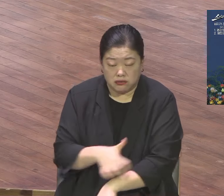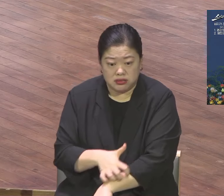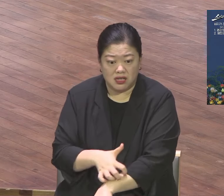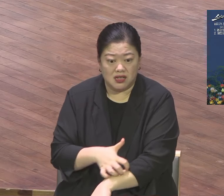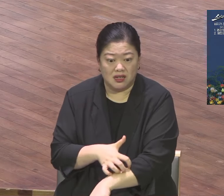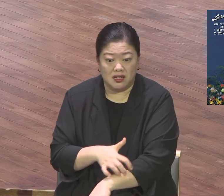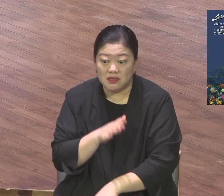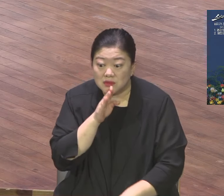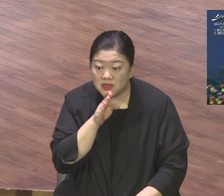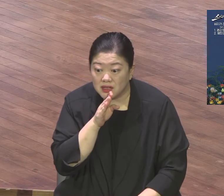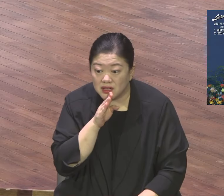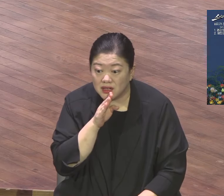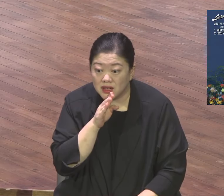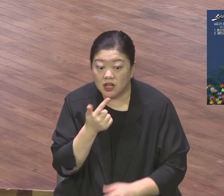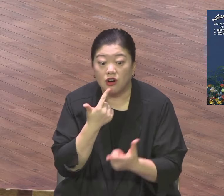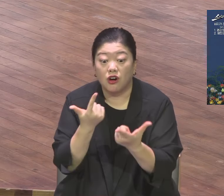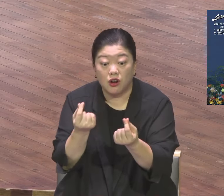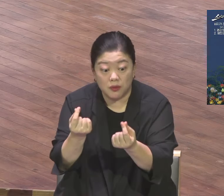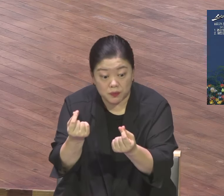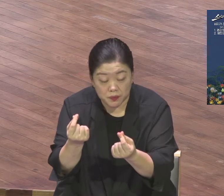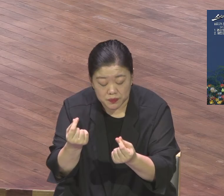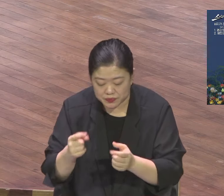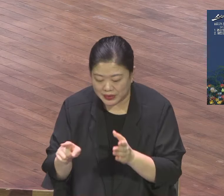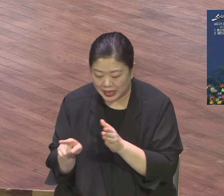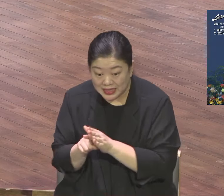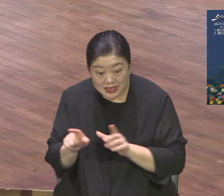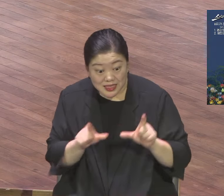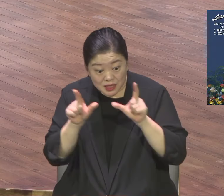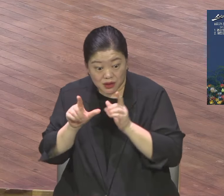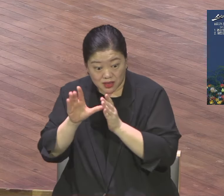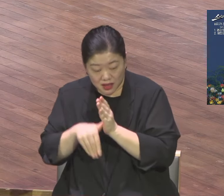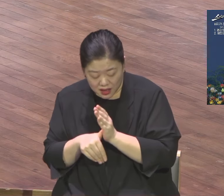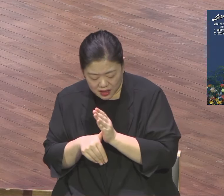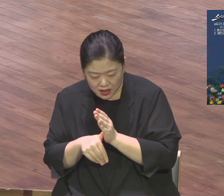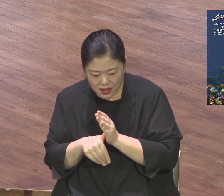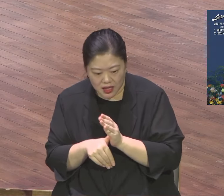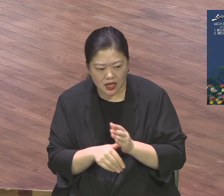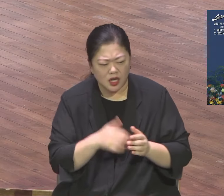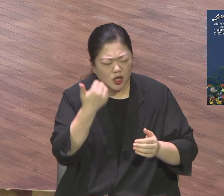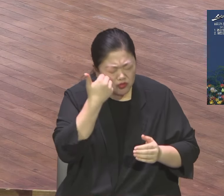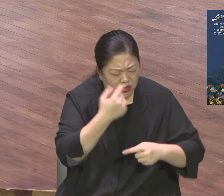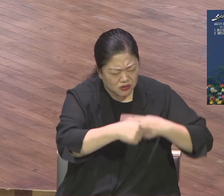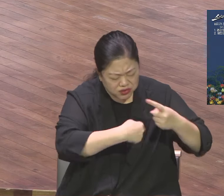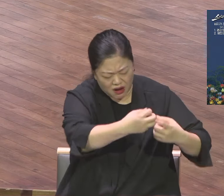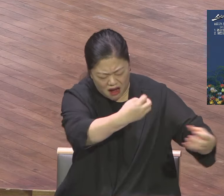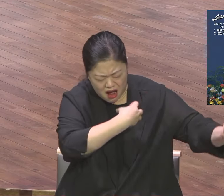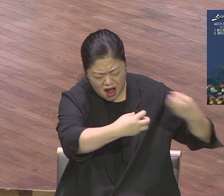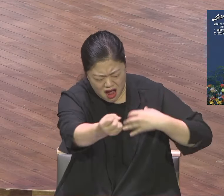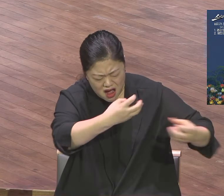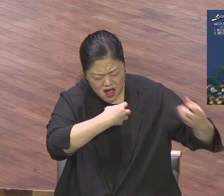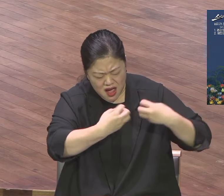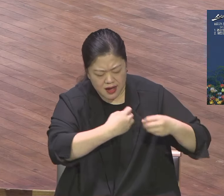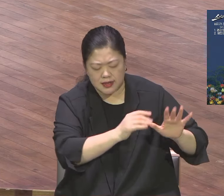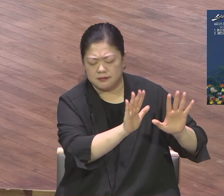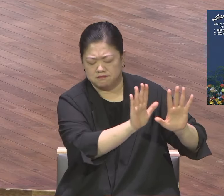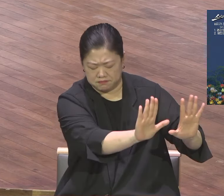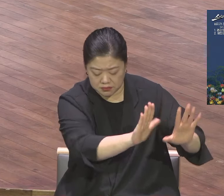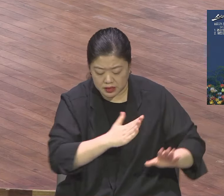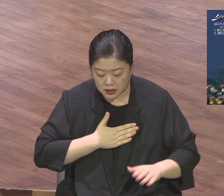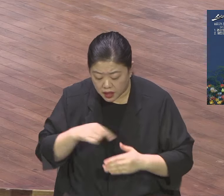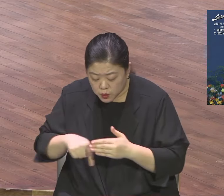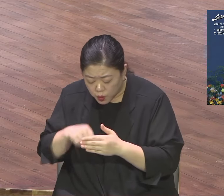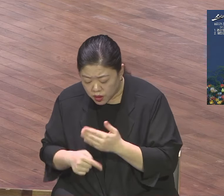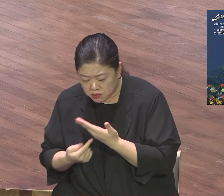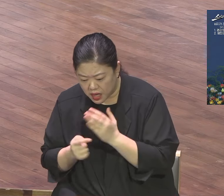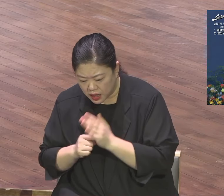염려. 아멘. 이거란 말이에요. 그 문제가 문제가 아니에요. 내 속에 있는 불신앙, 의심,